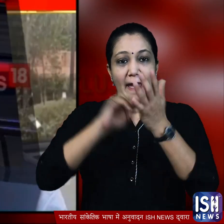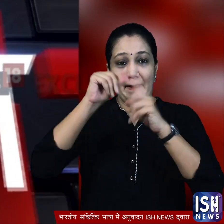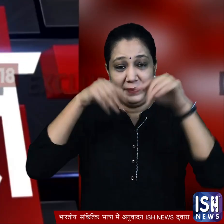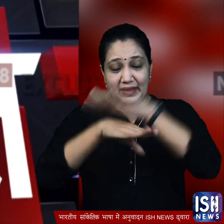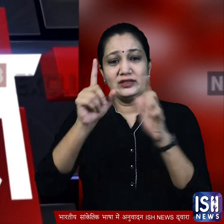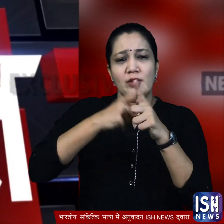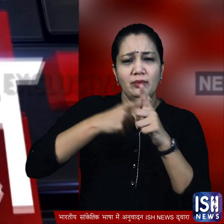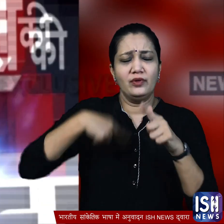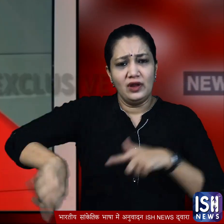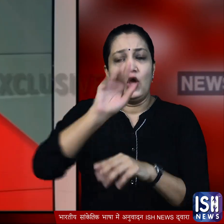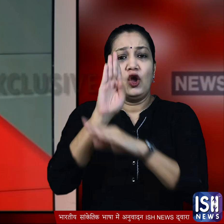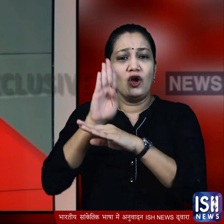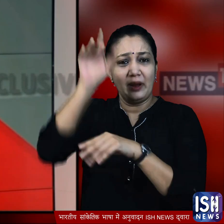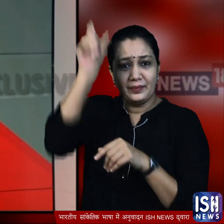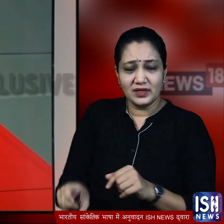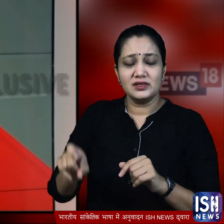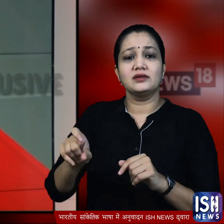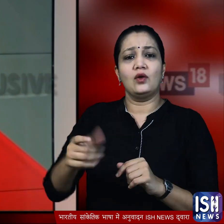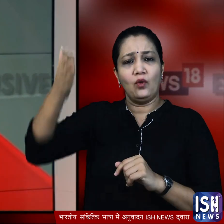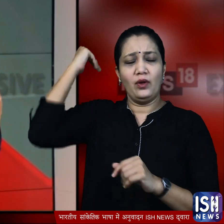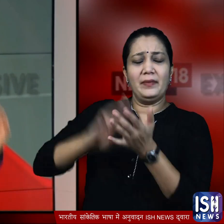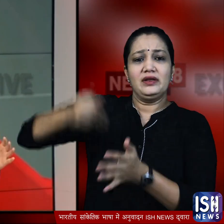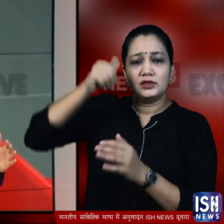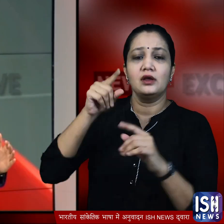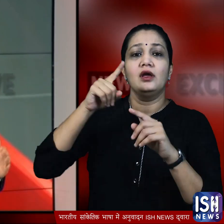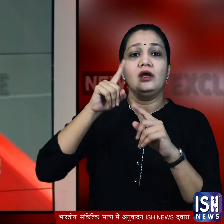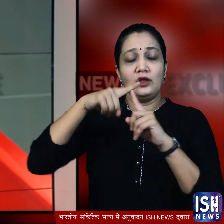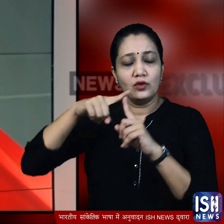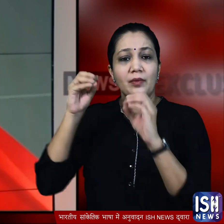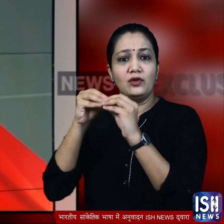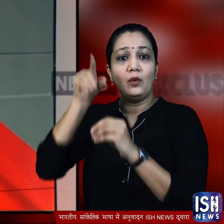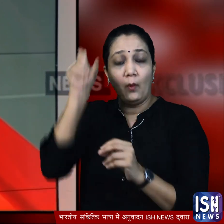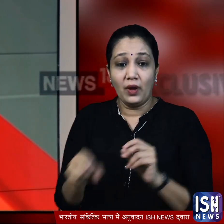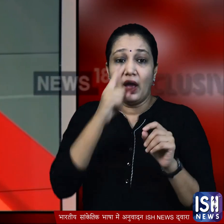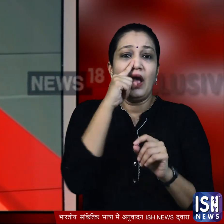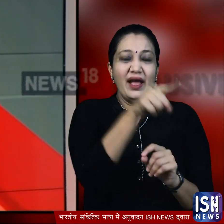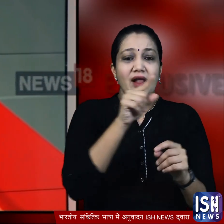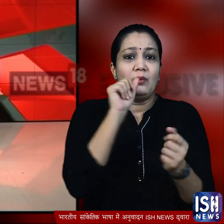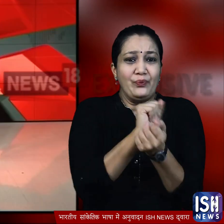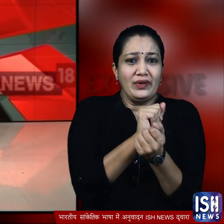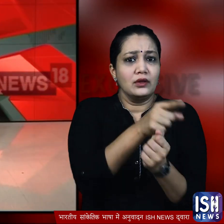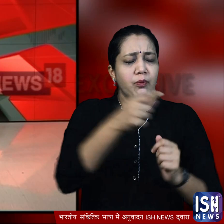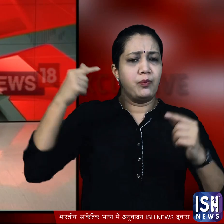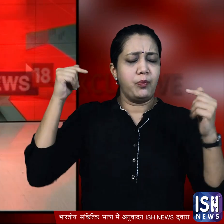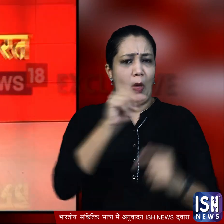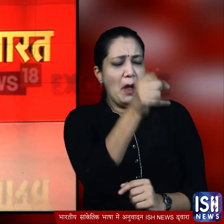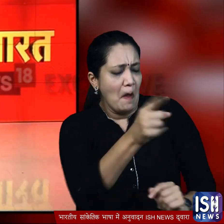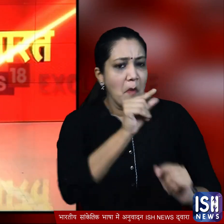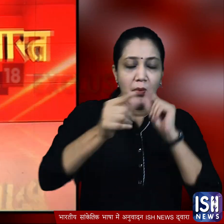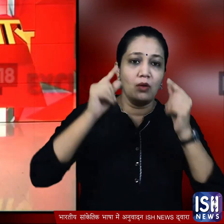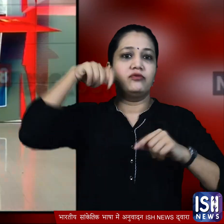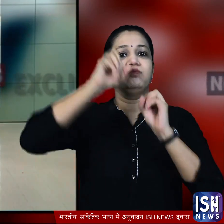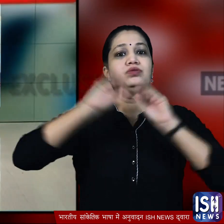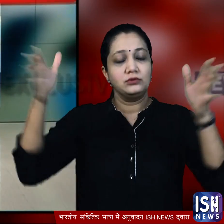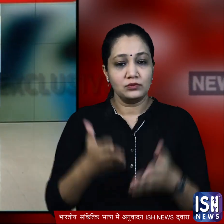हैं। मध्य प्रदेश के जबलपुर में कांग्रेस विधायक और पूर्व मंत्री तरुण भानोत का एक महिला हेड कांस्टेबल